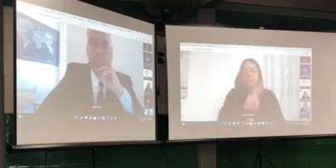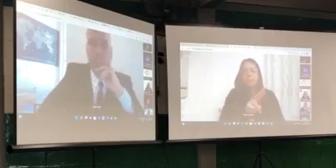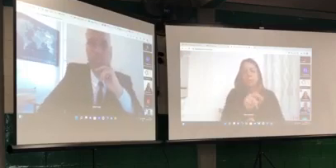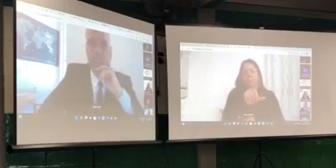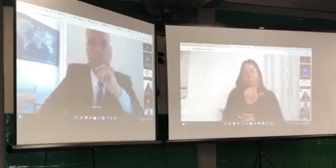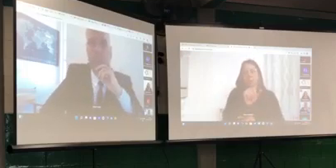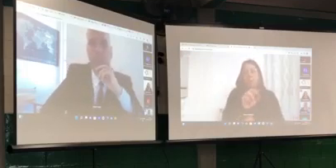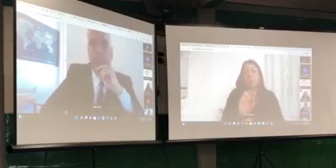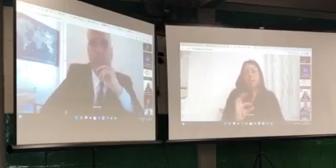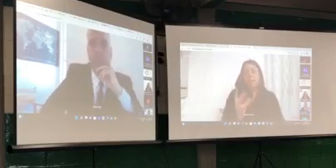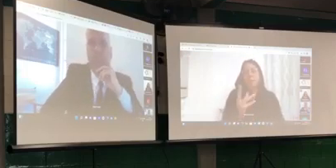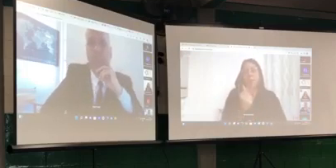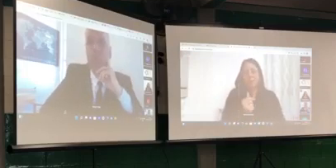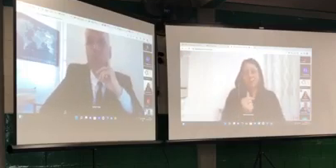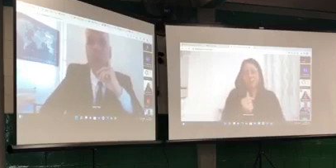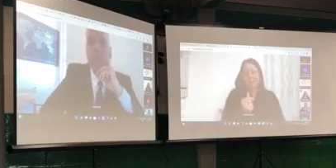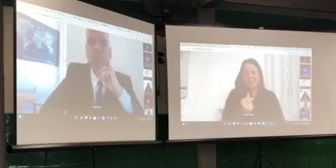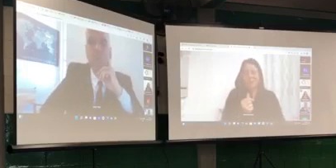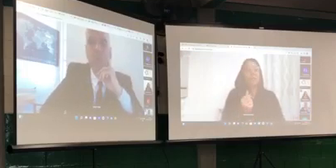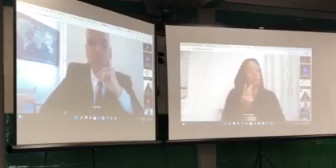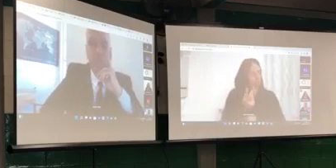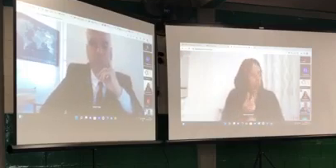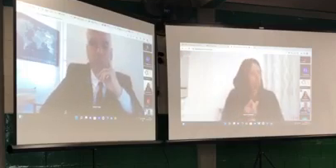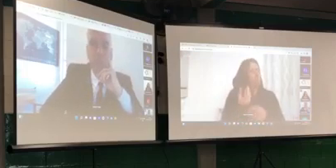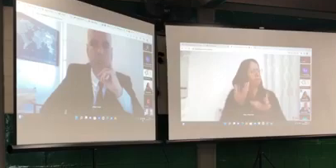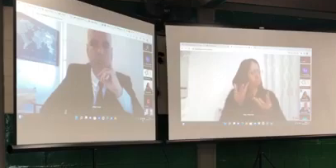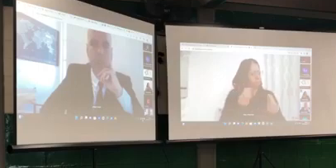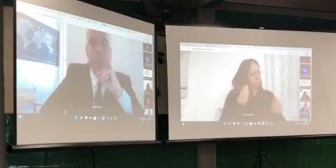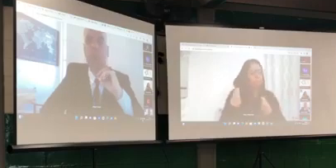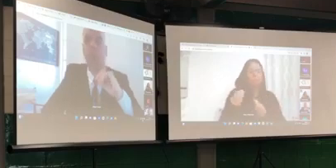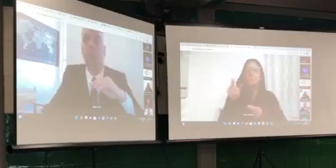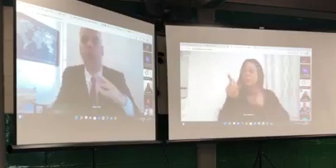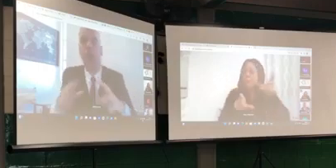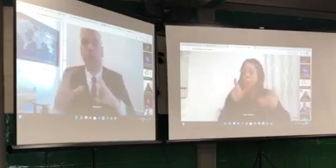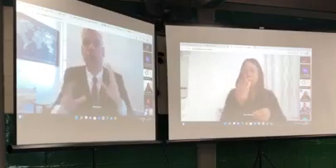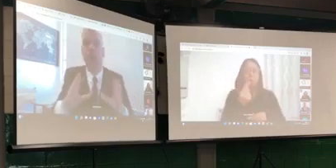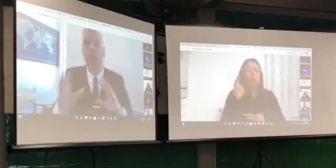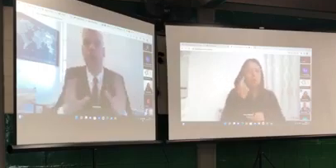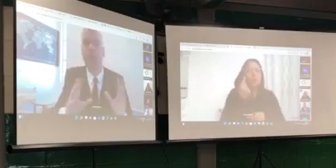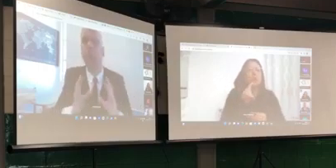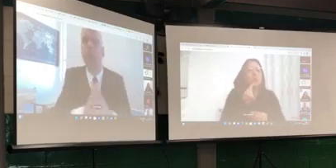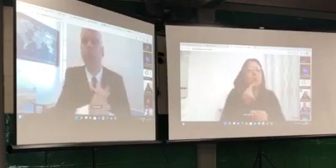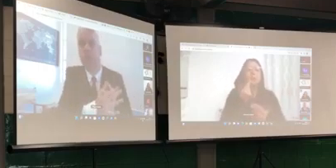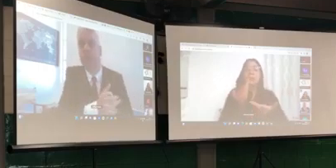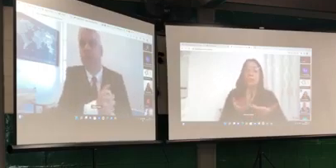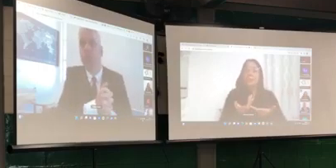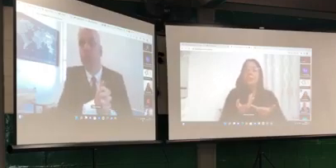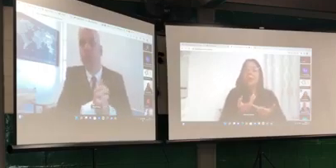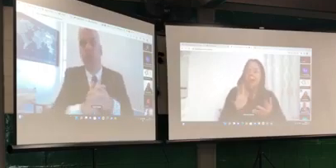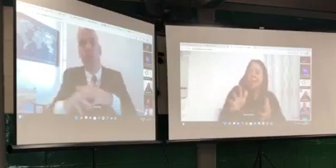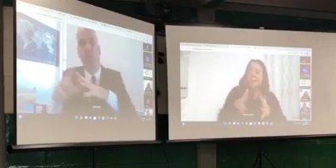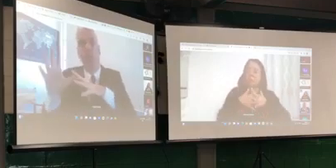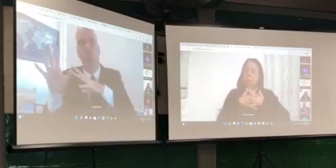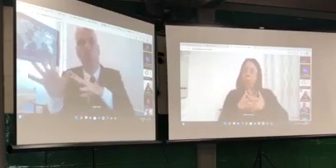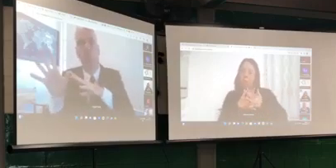milhões. Né? É muita gente, são muitos surdos. Só que ainda se confunde esse número, né? Não sabe se é um